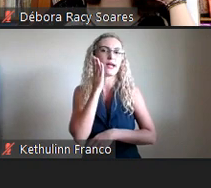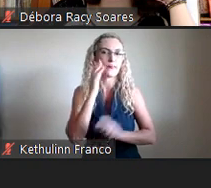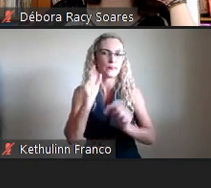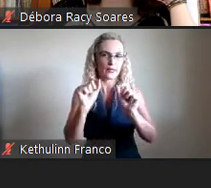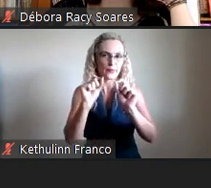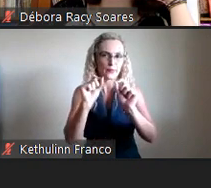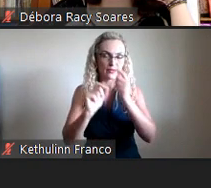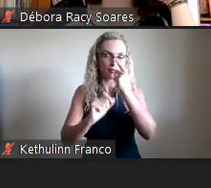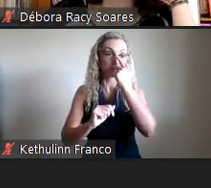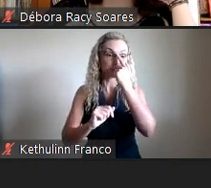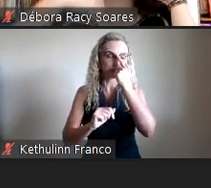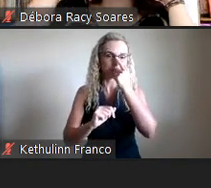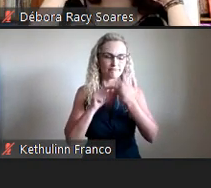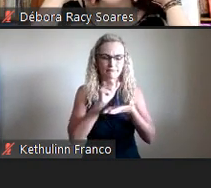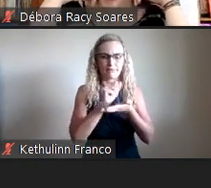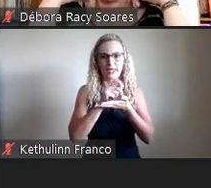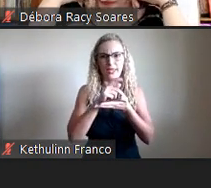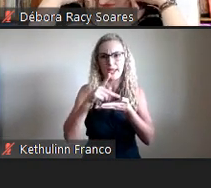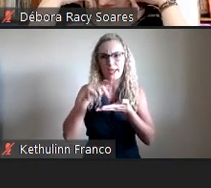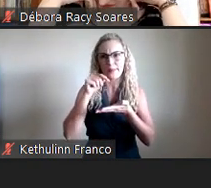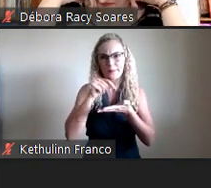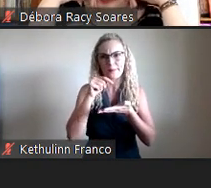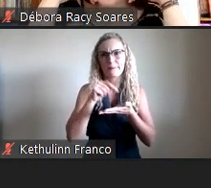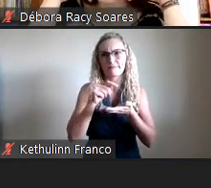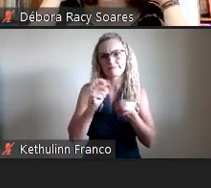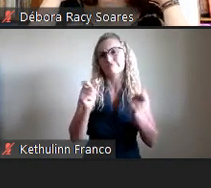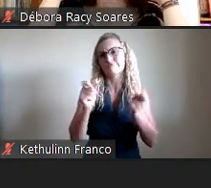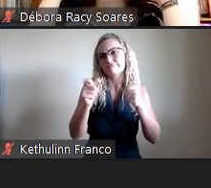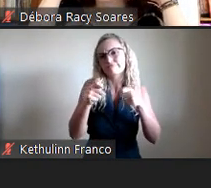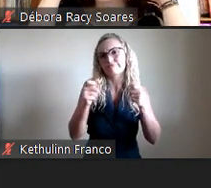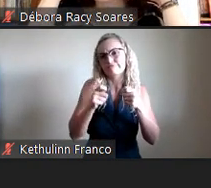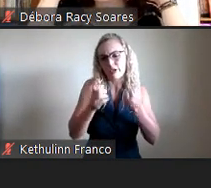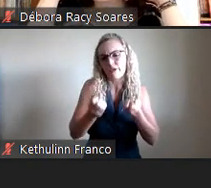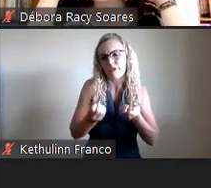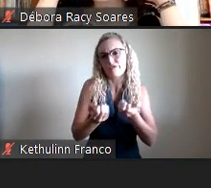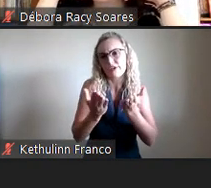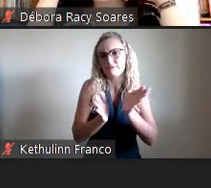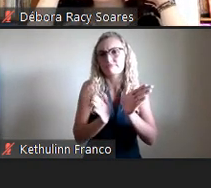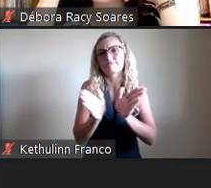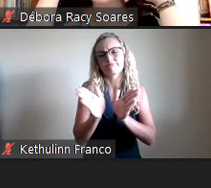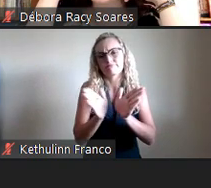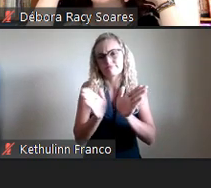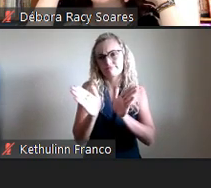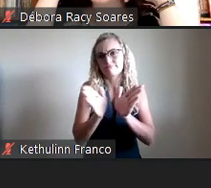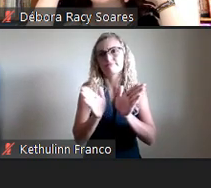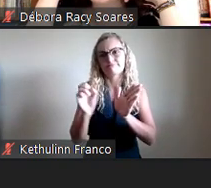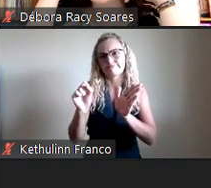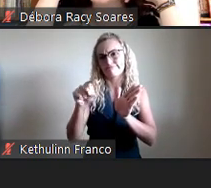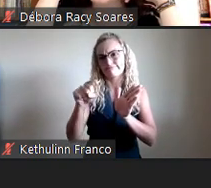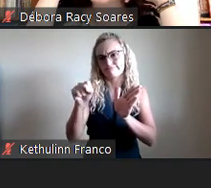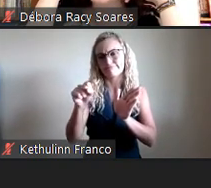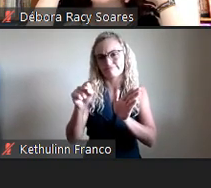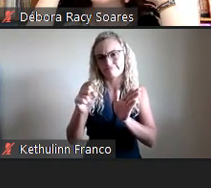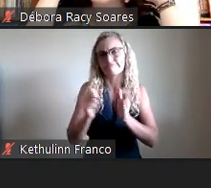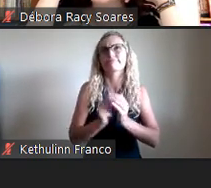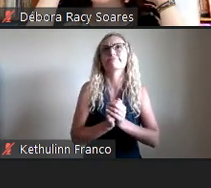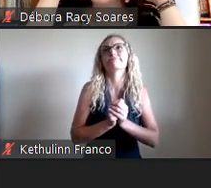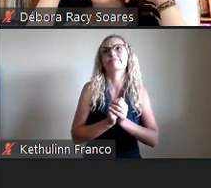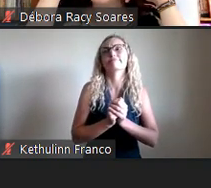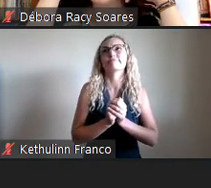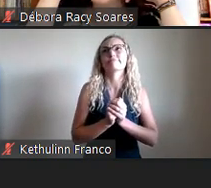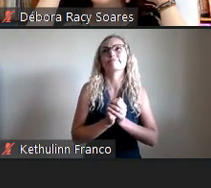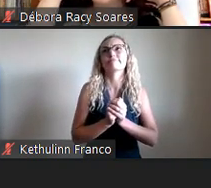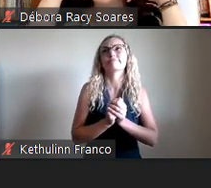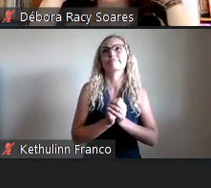comunicacional. Da acessibilidade surda e aos surdos e ouvintes o objetivo